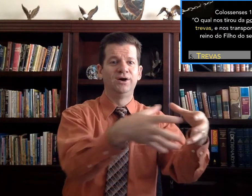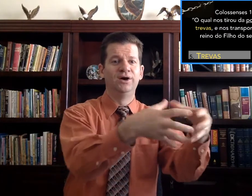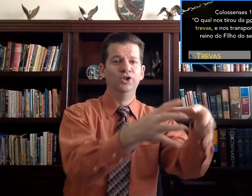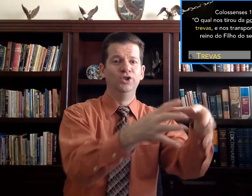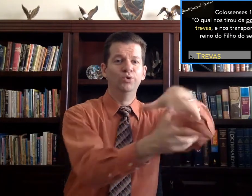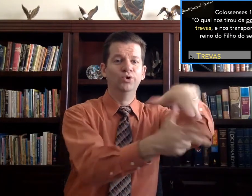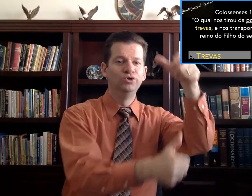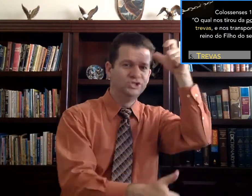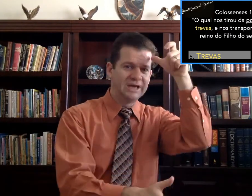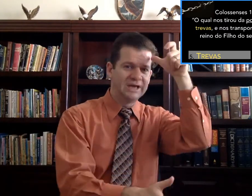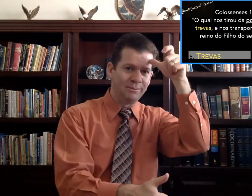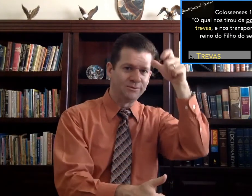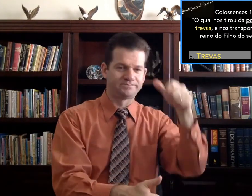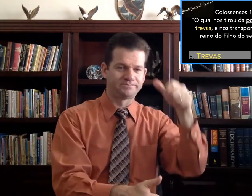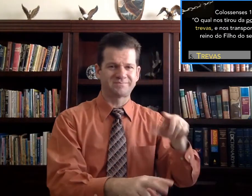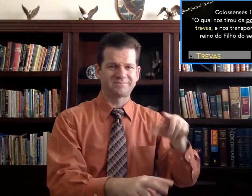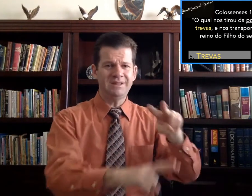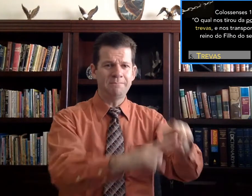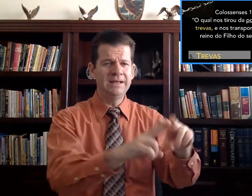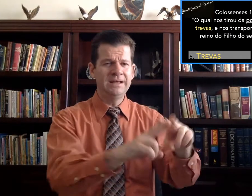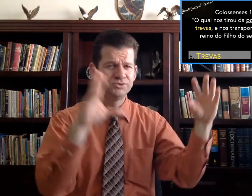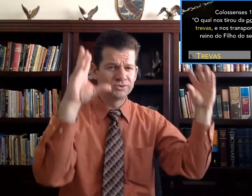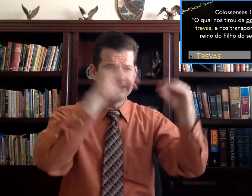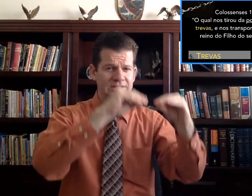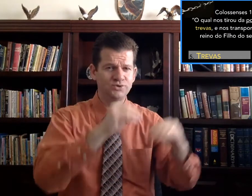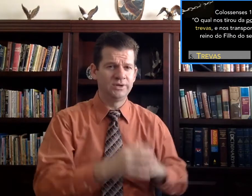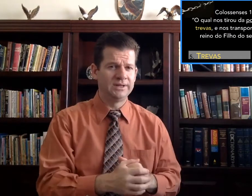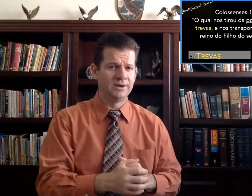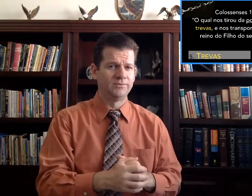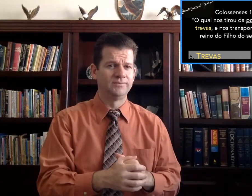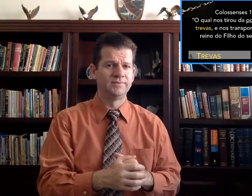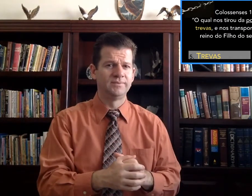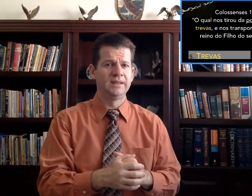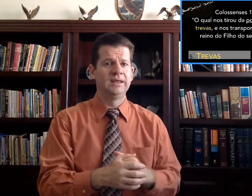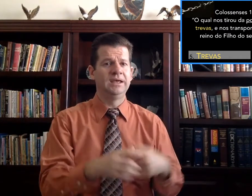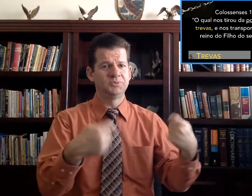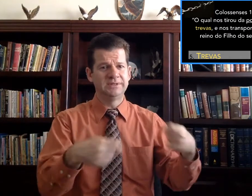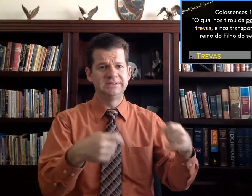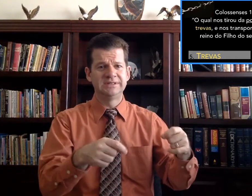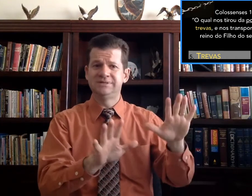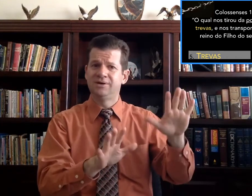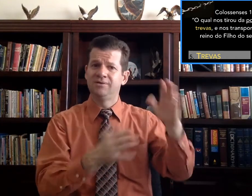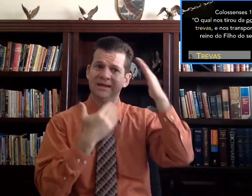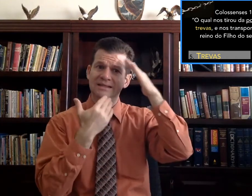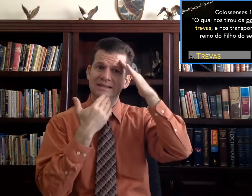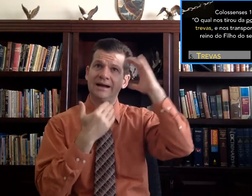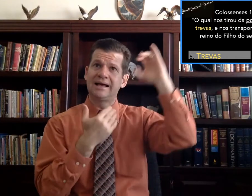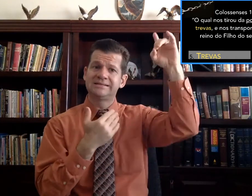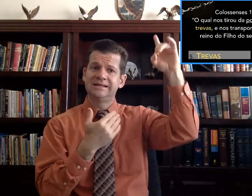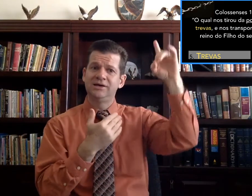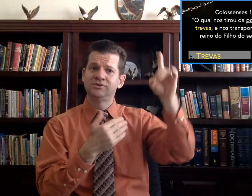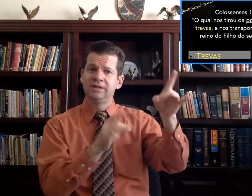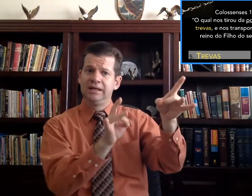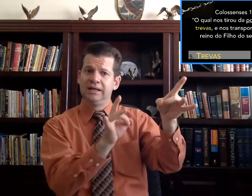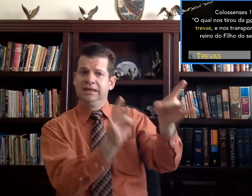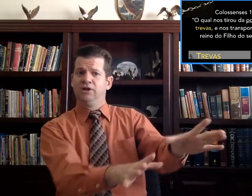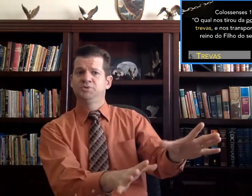no mundo do diabo, presos na escuridão. E nós precisamos, então, dar graça a Deus que nós